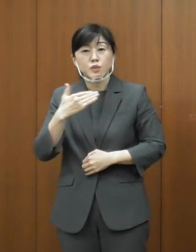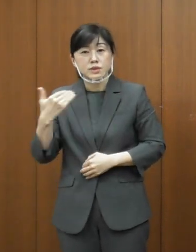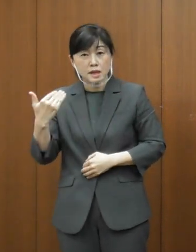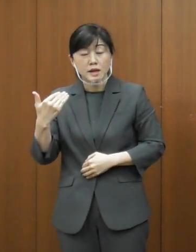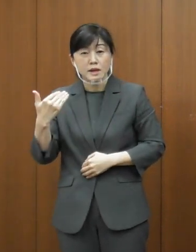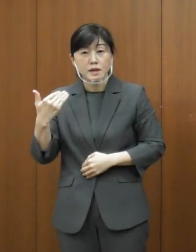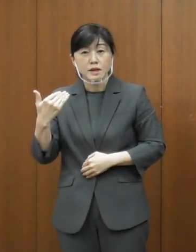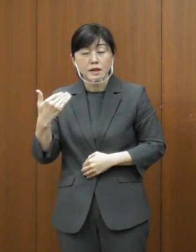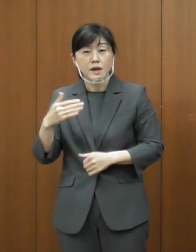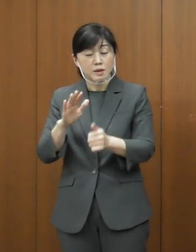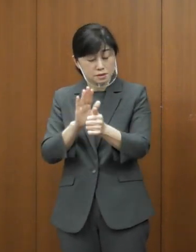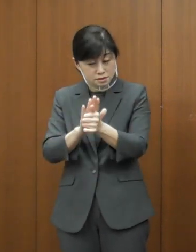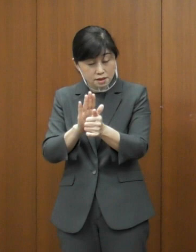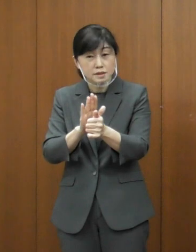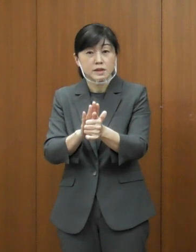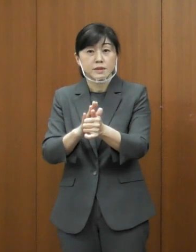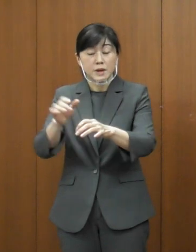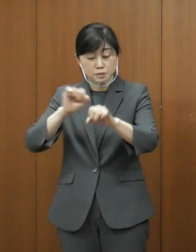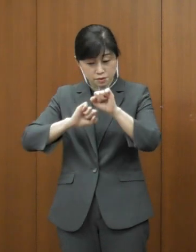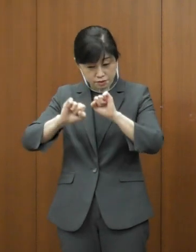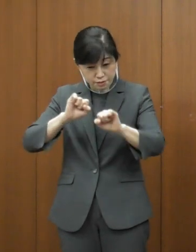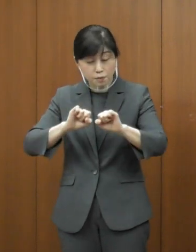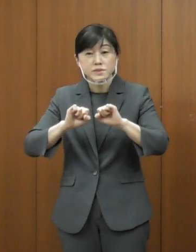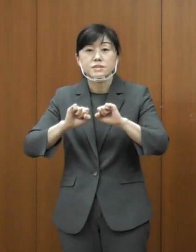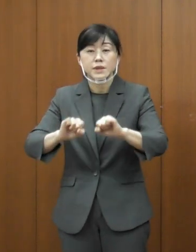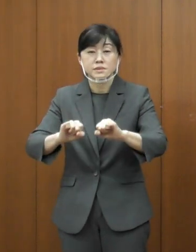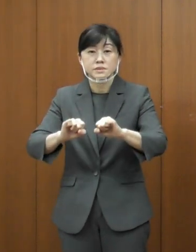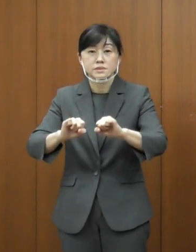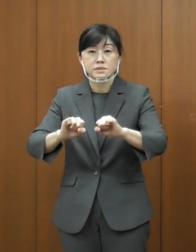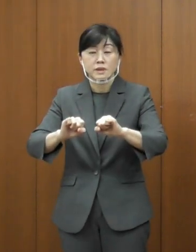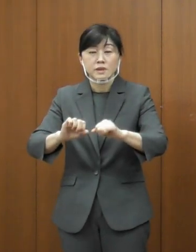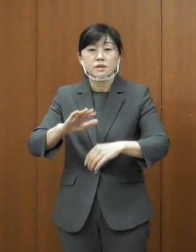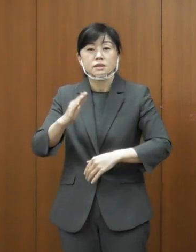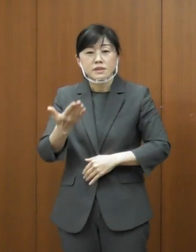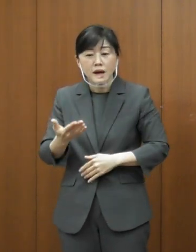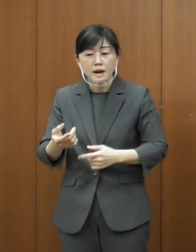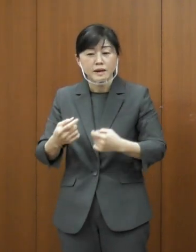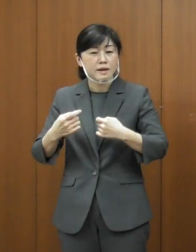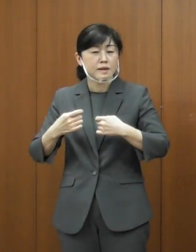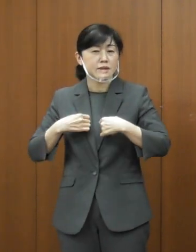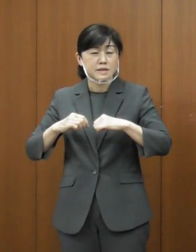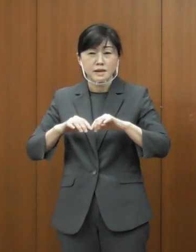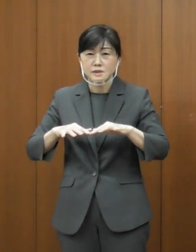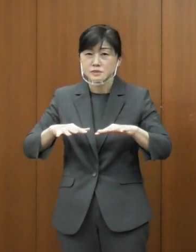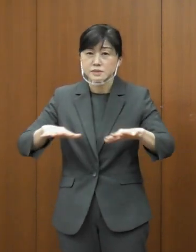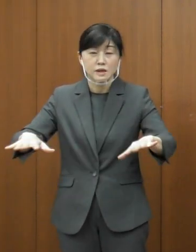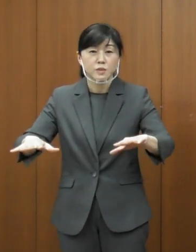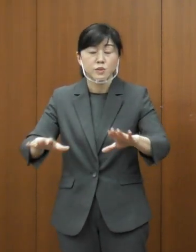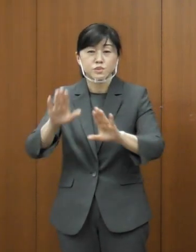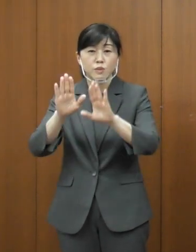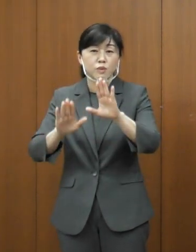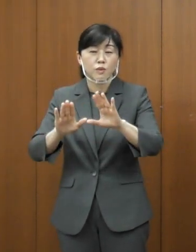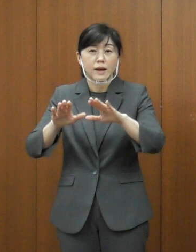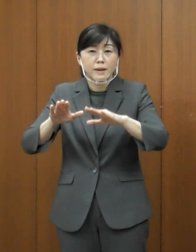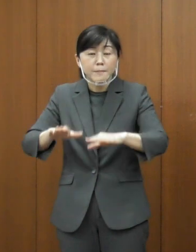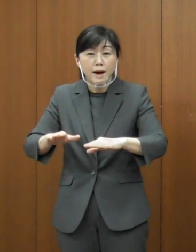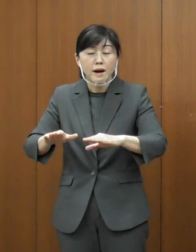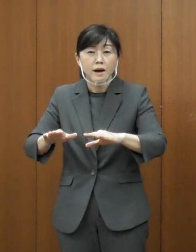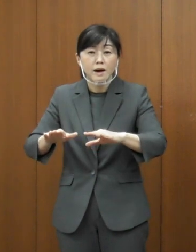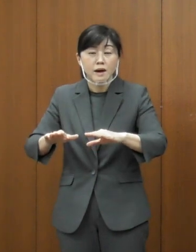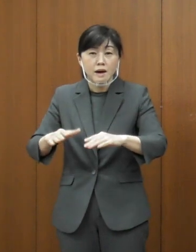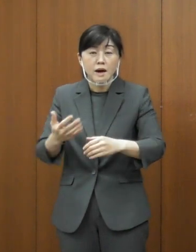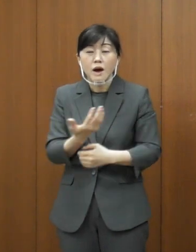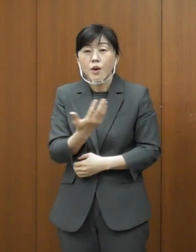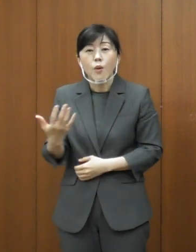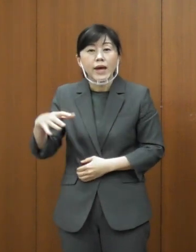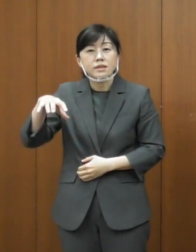支援に、取り組んでいきますが、この感染状況の中、現在世田谷保健所の状況